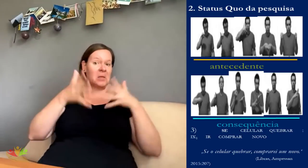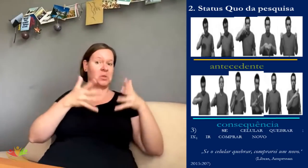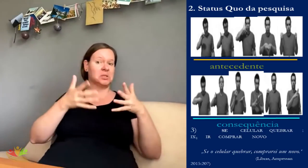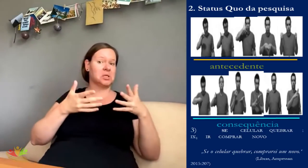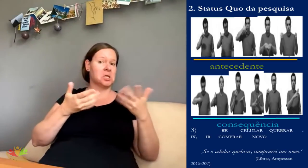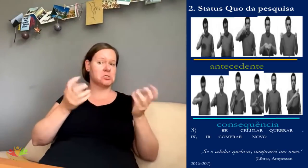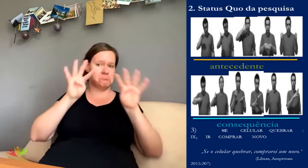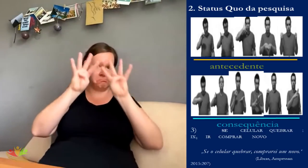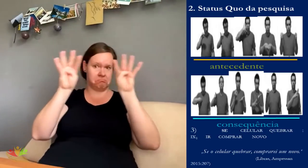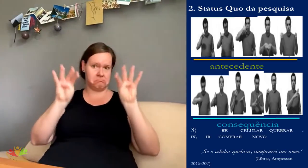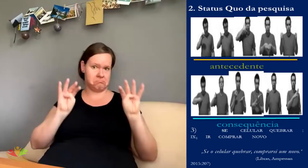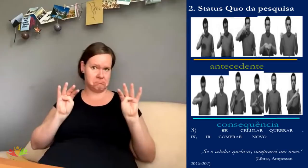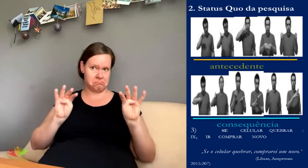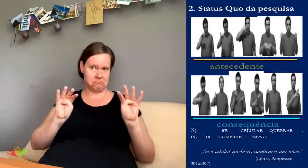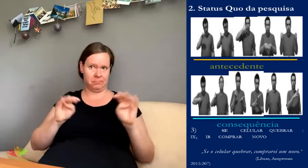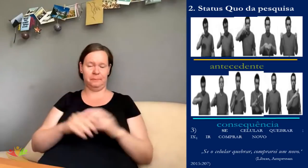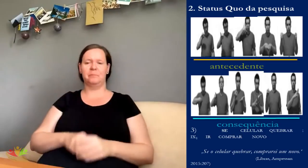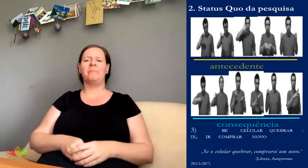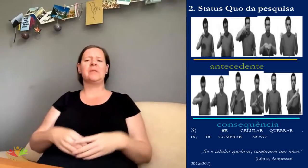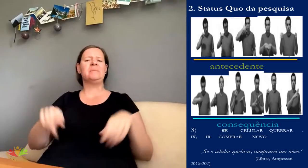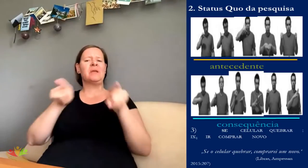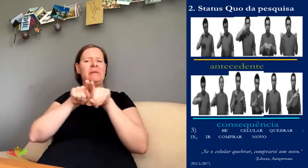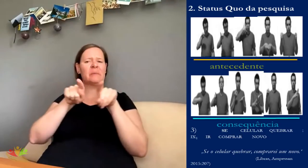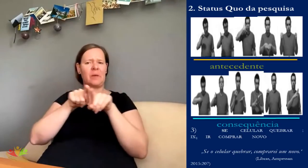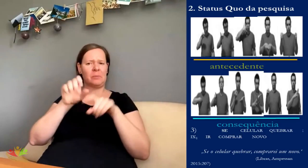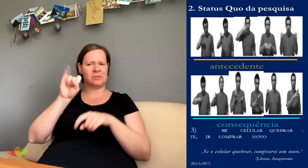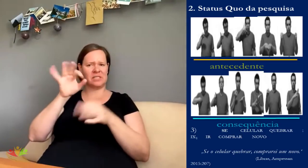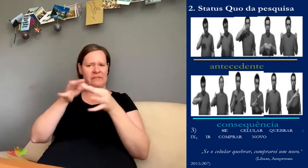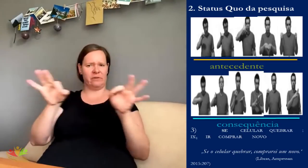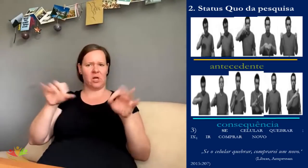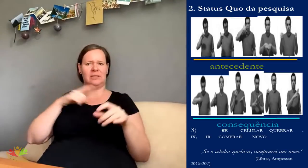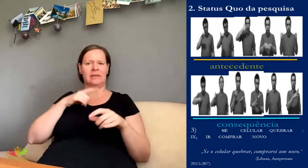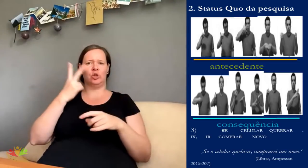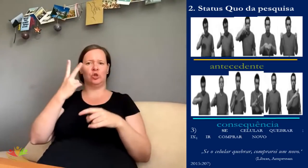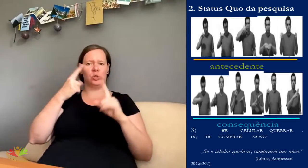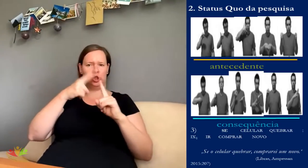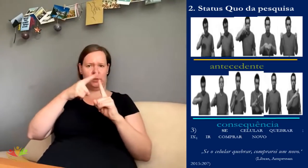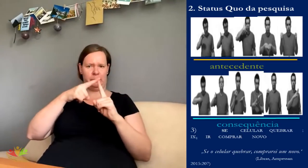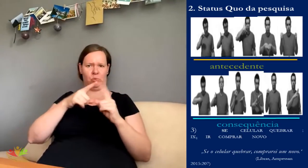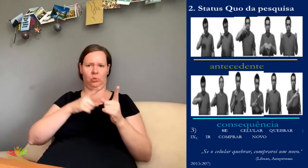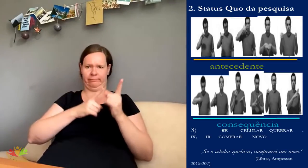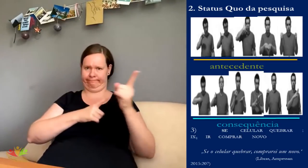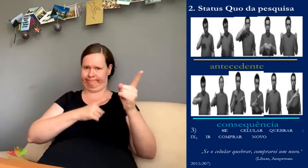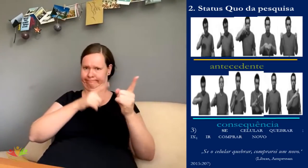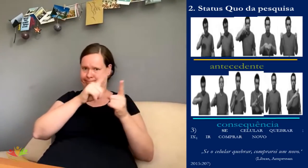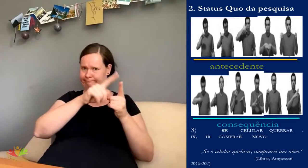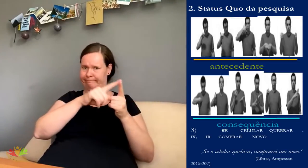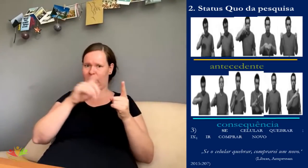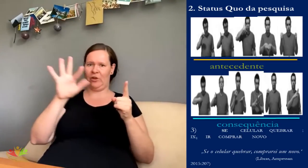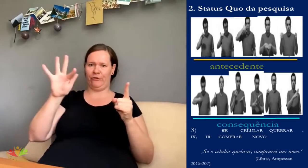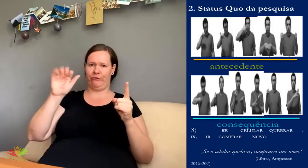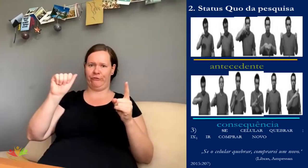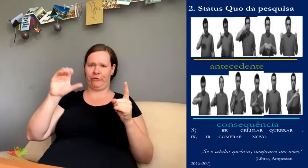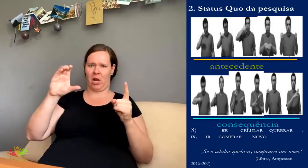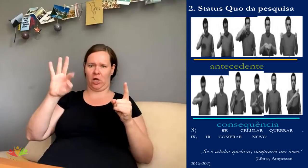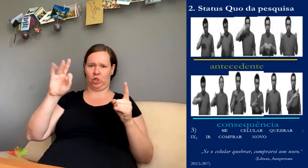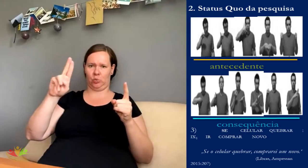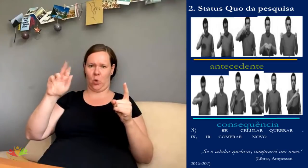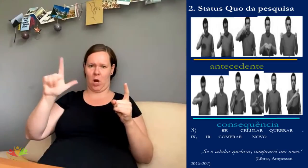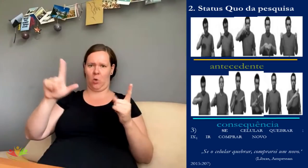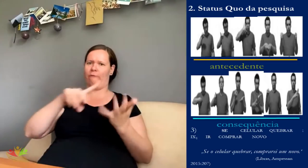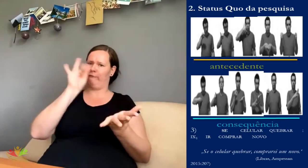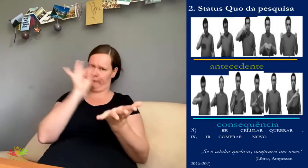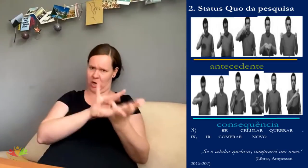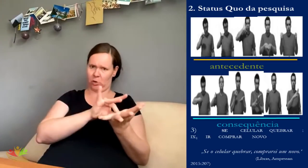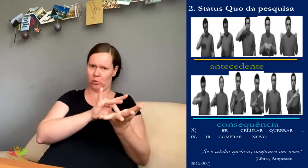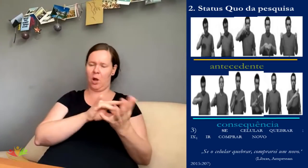No português e no alemão, essa ordem pode ser invertida. A oração consequente e antecedente podem inverter